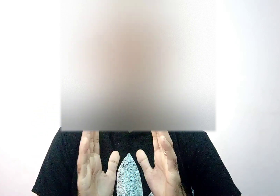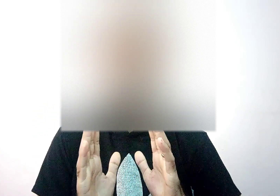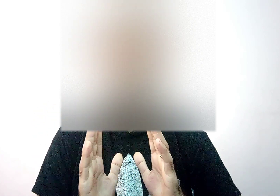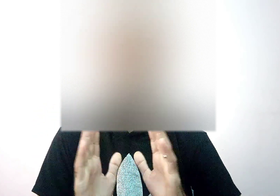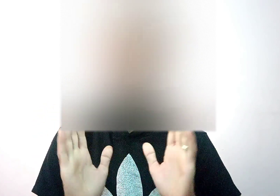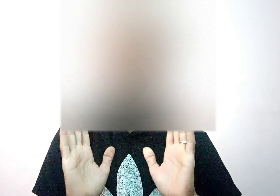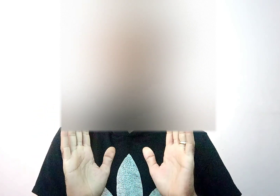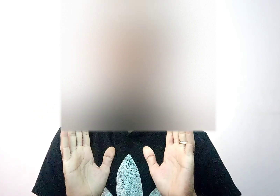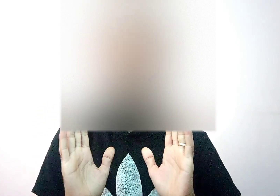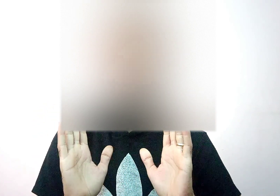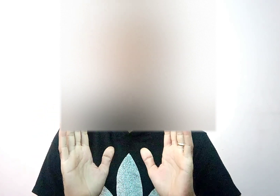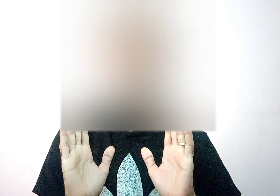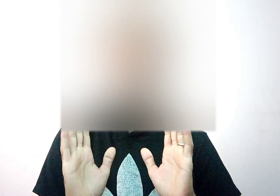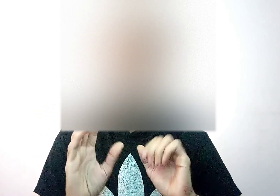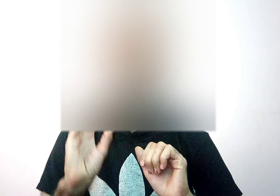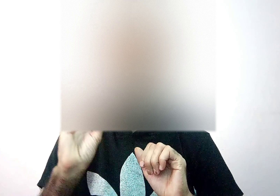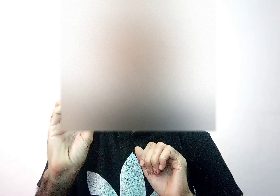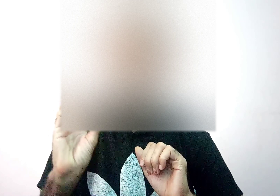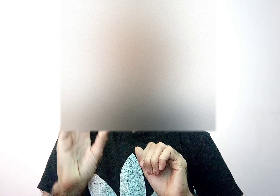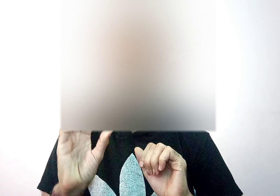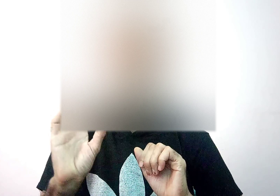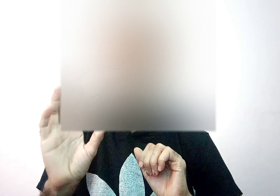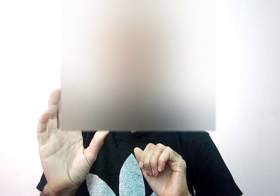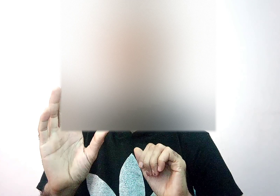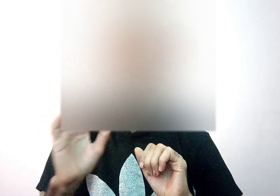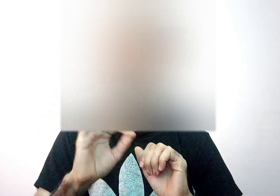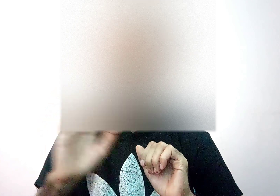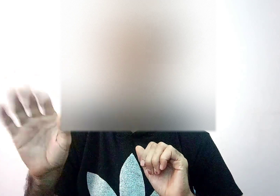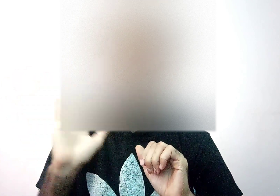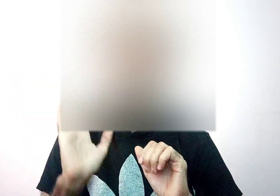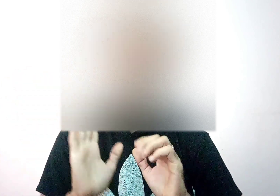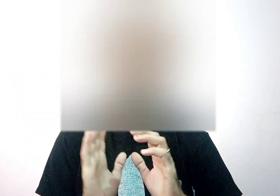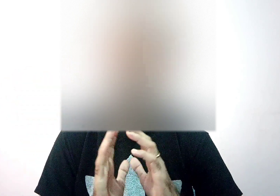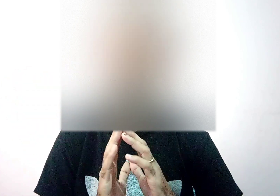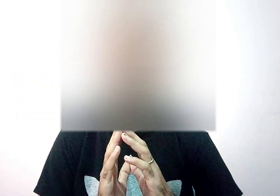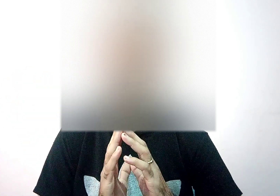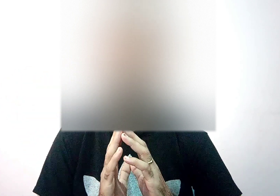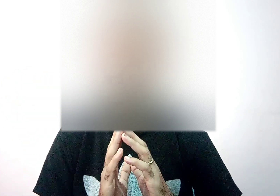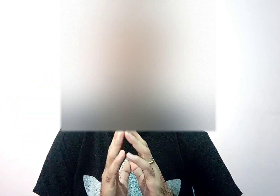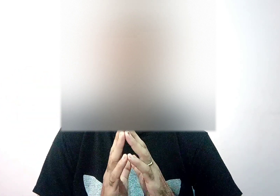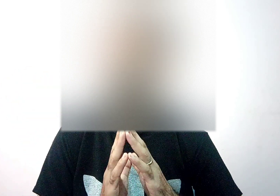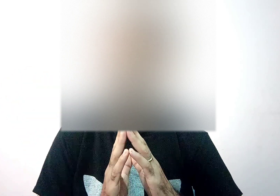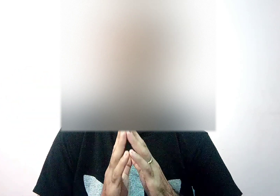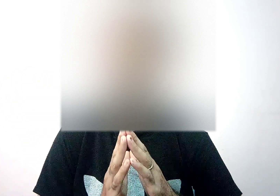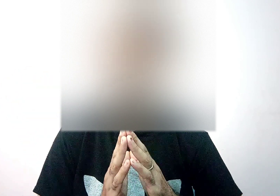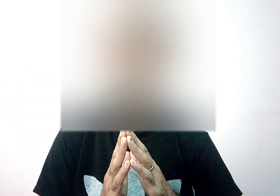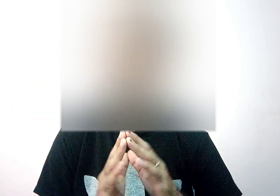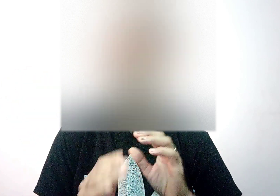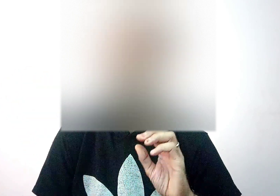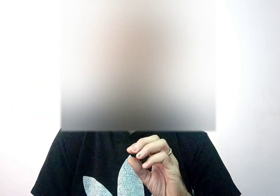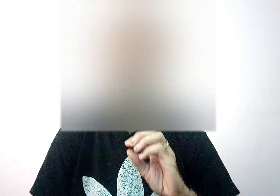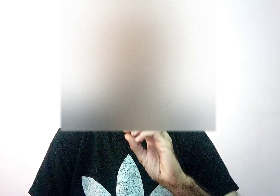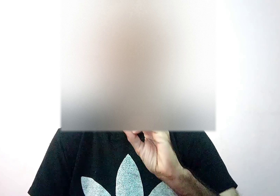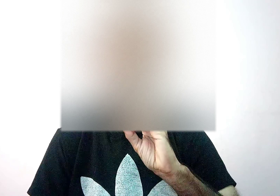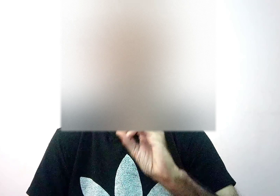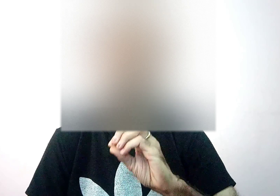وأسباب ما قالش، هو البيان طالع من مكتبه تم الإطاحة بالثلاثة، لكن ما ذكرش البيان سبب الإقالة.